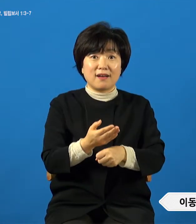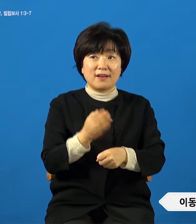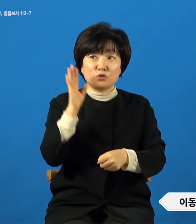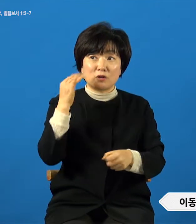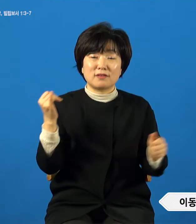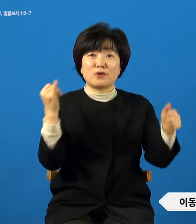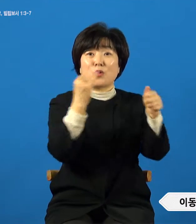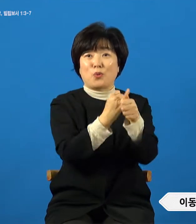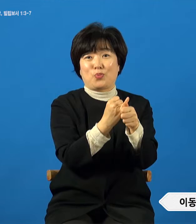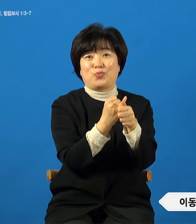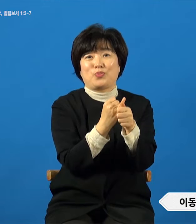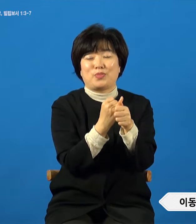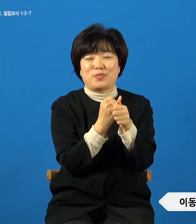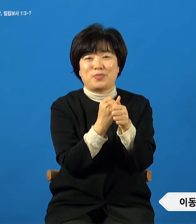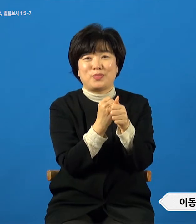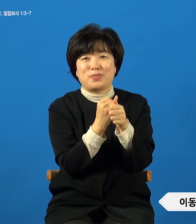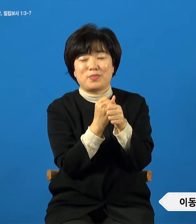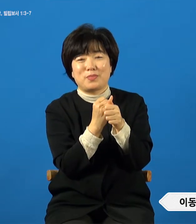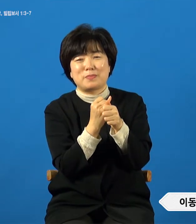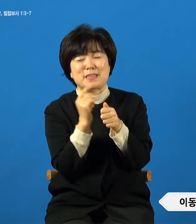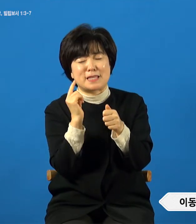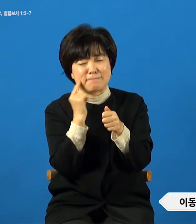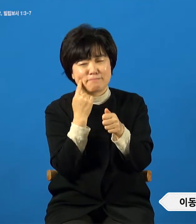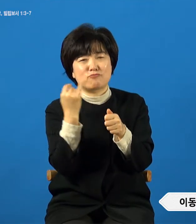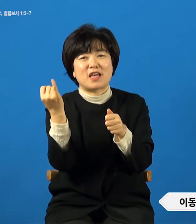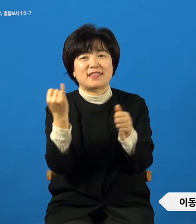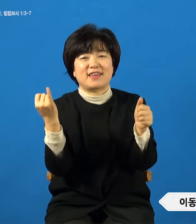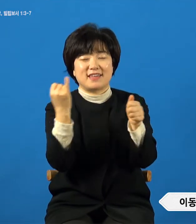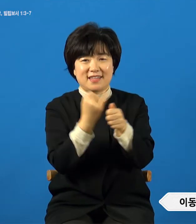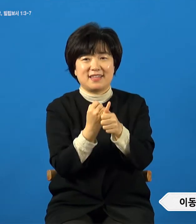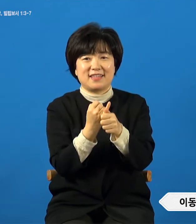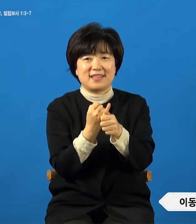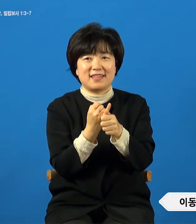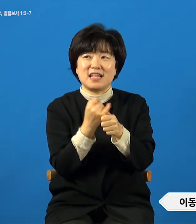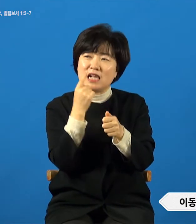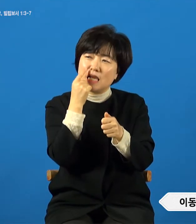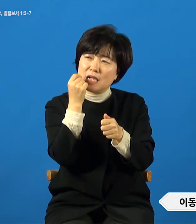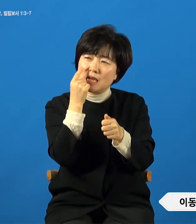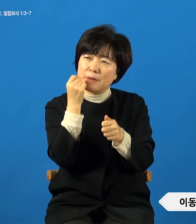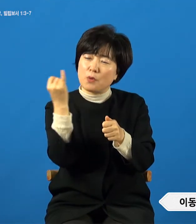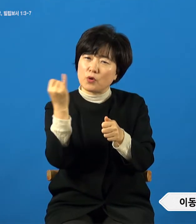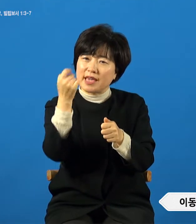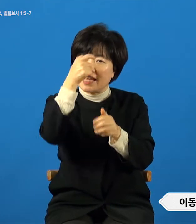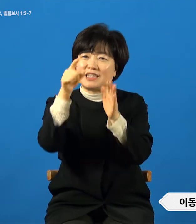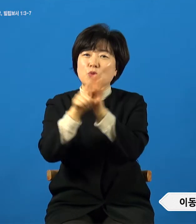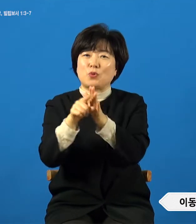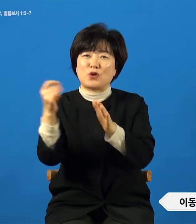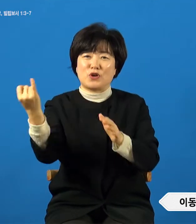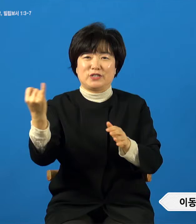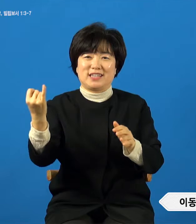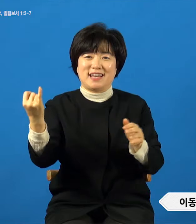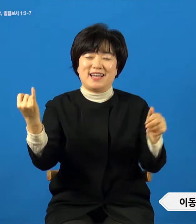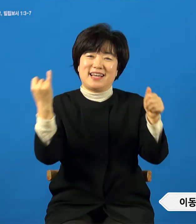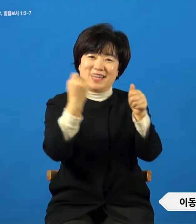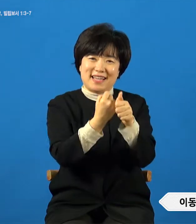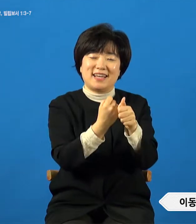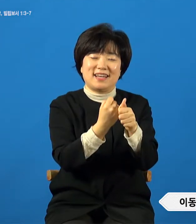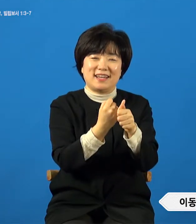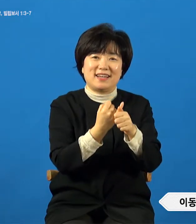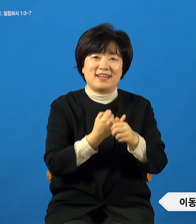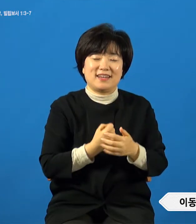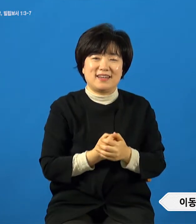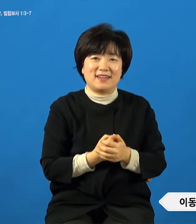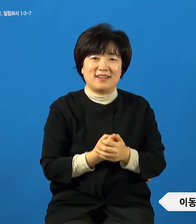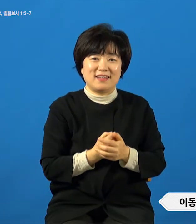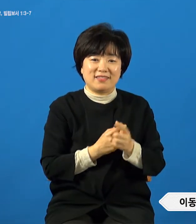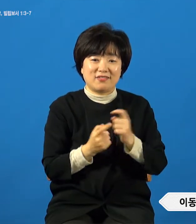사실이에요. 네, 아주 예쁜 아내를 얻었습니다. 일본계 크리스찬 자매가 아내가 되었습니다.